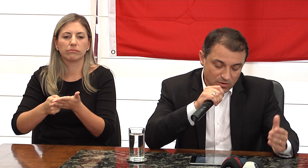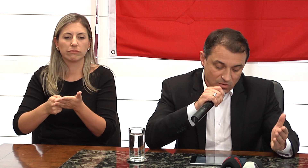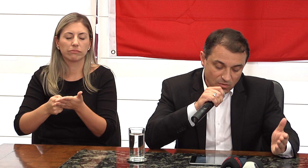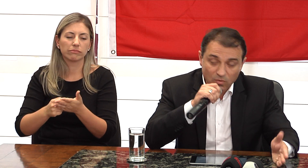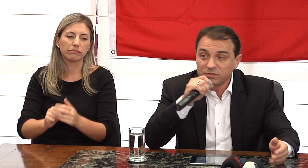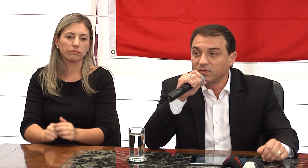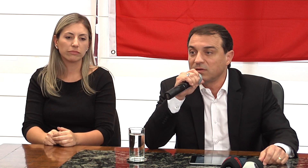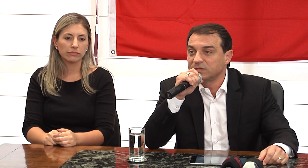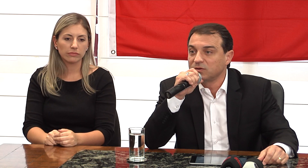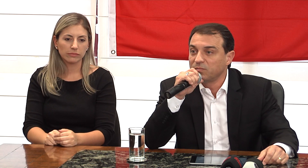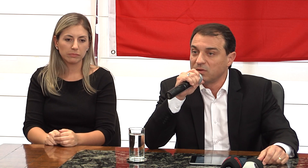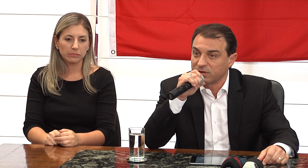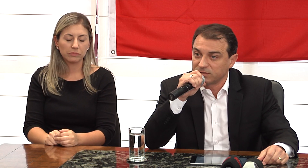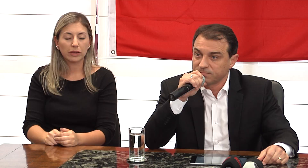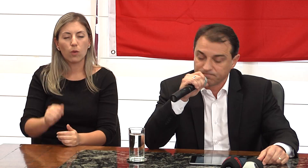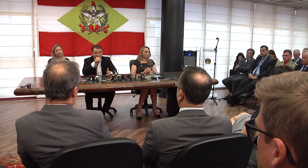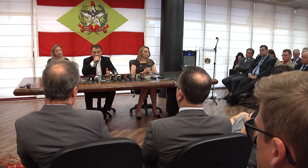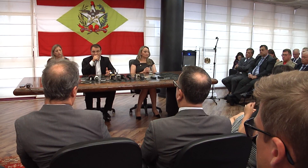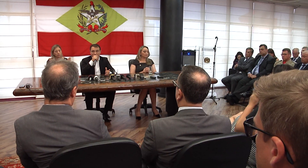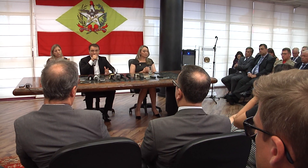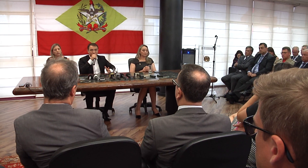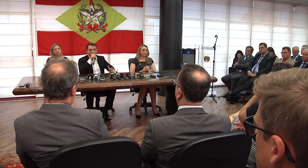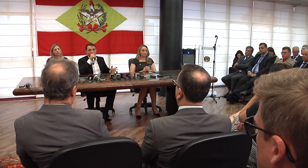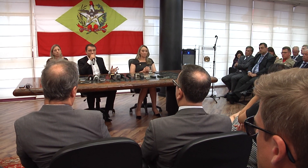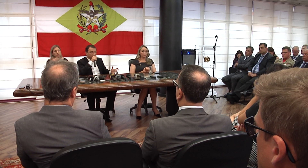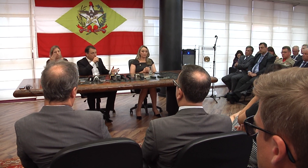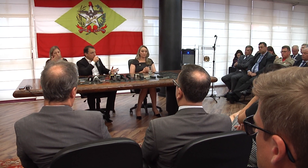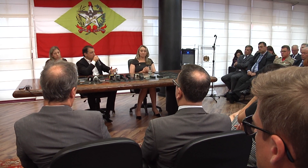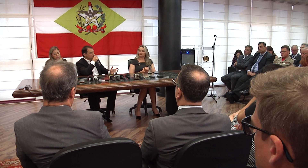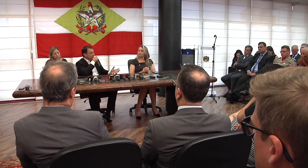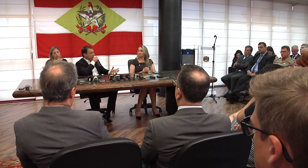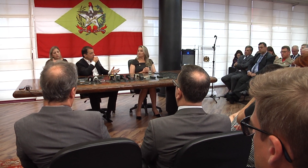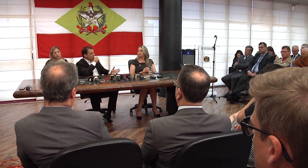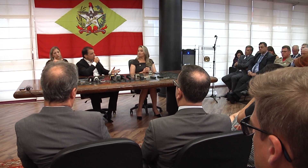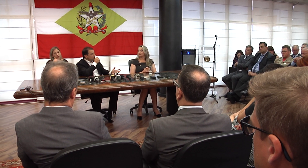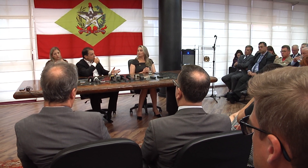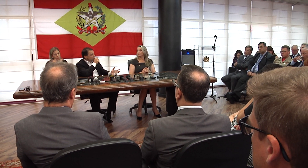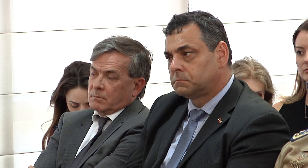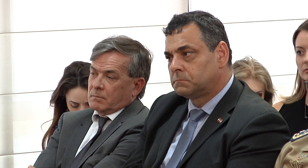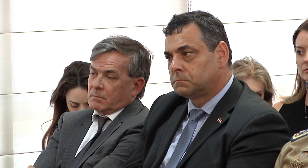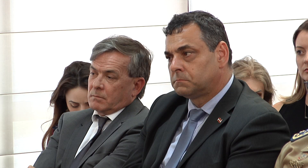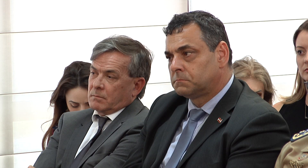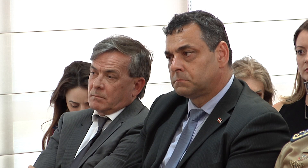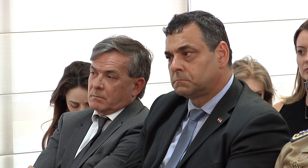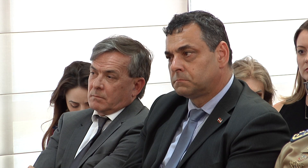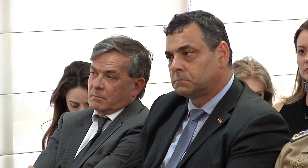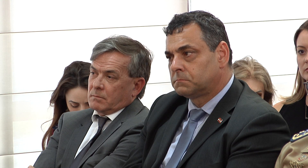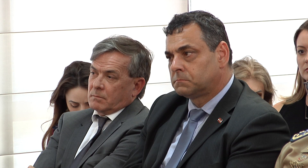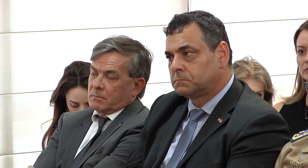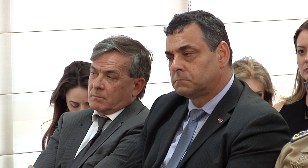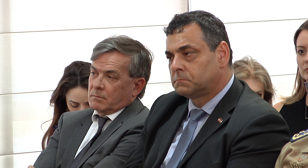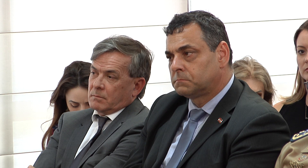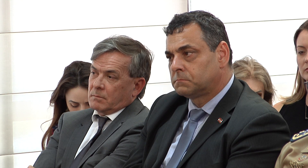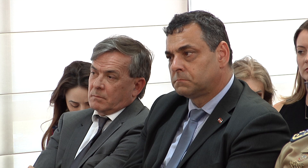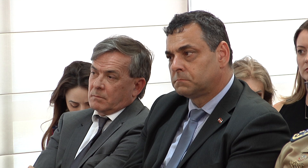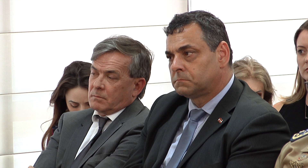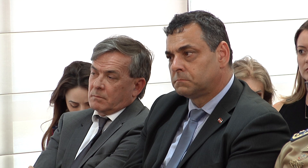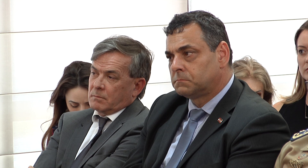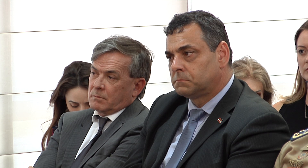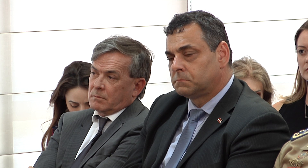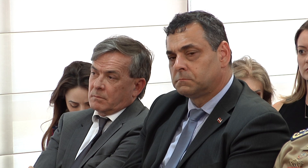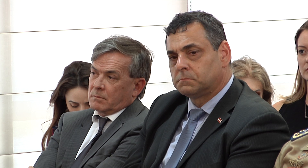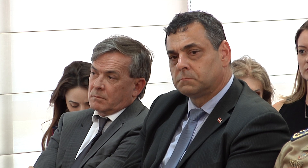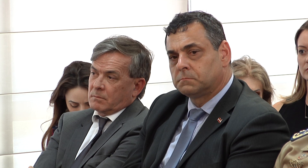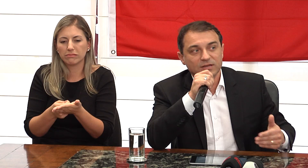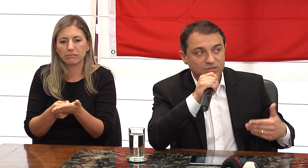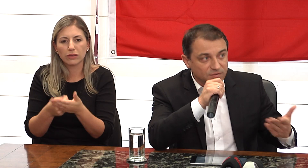cerca de 11,5 bilhões. Falou dos desafios para pagar a dívida pública do Estado e também das três principais linhas de